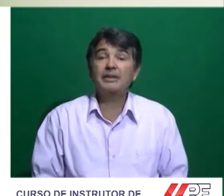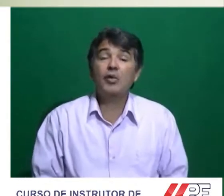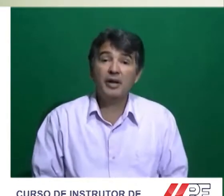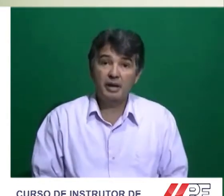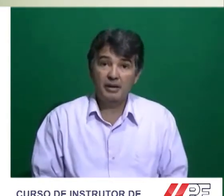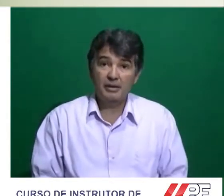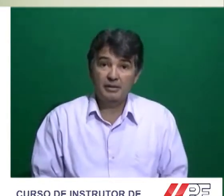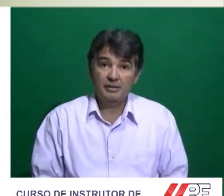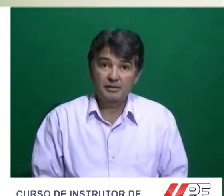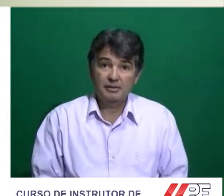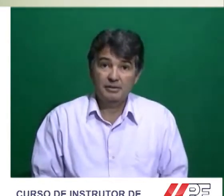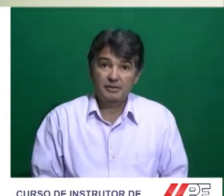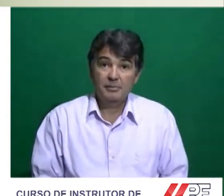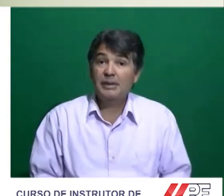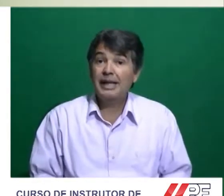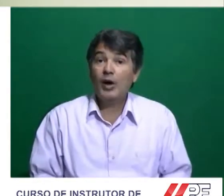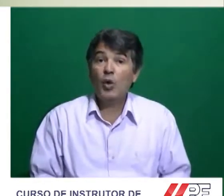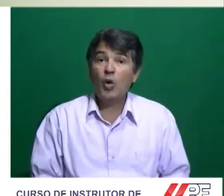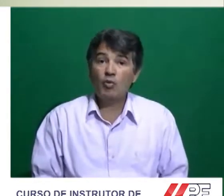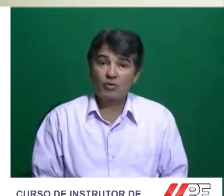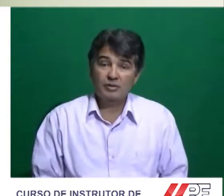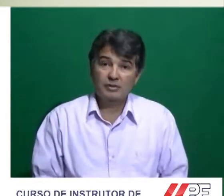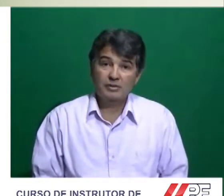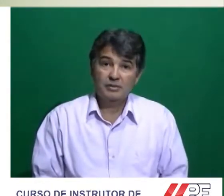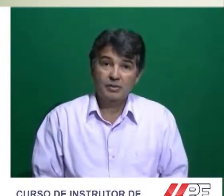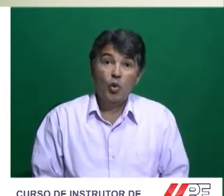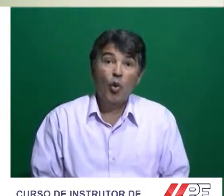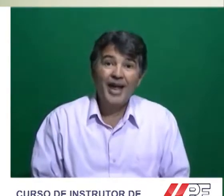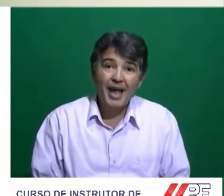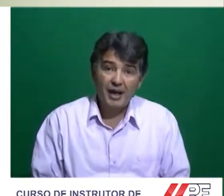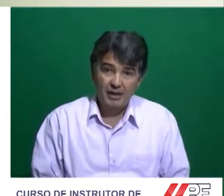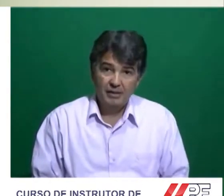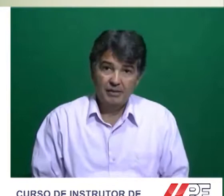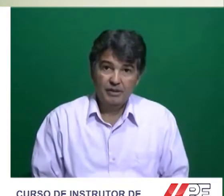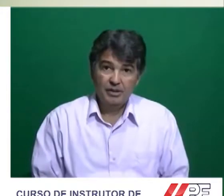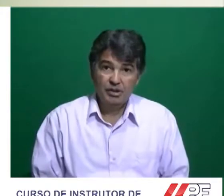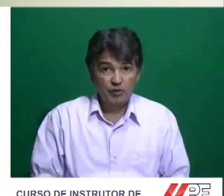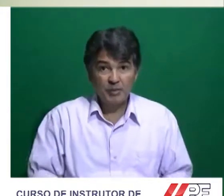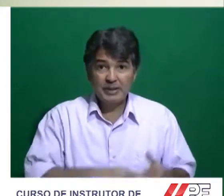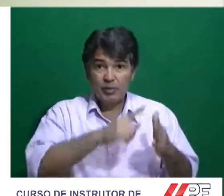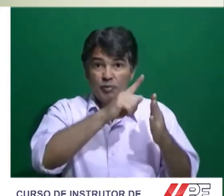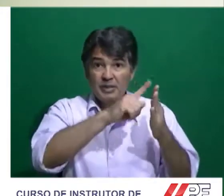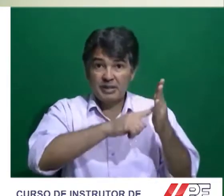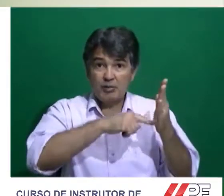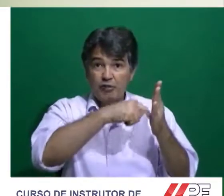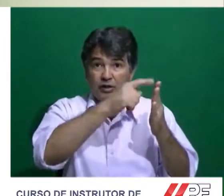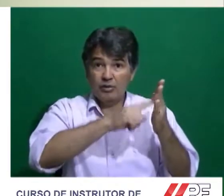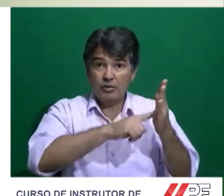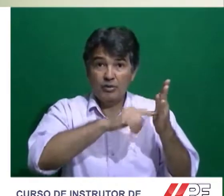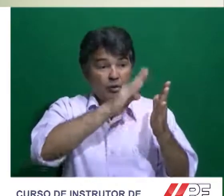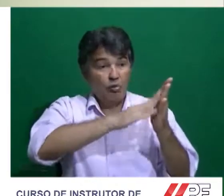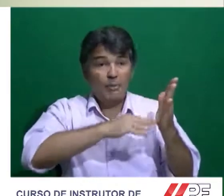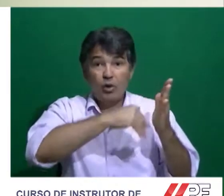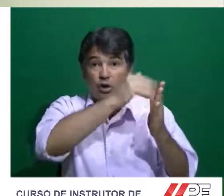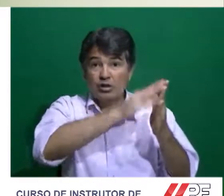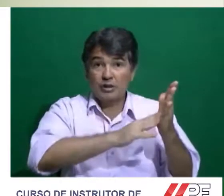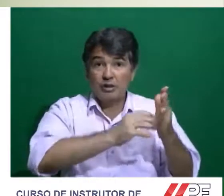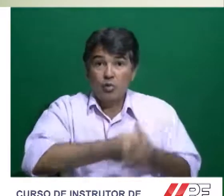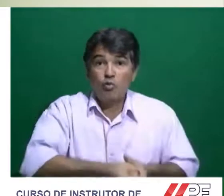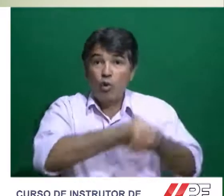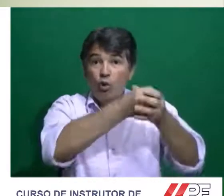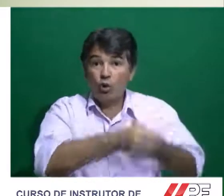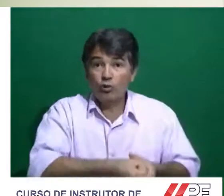pintar. Pintar o que? Pintar como? Com o que? Se eu for pintar com um pincel fino. Uma